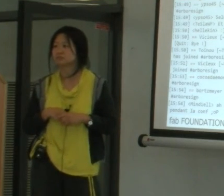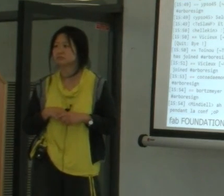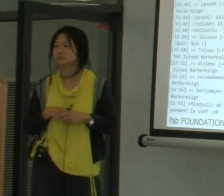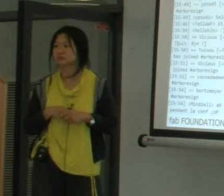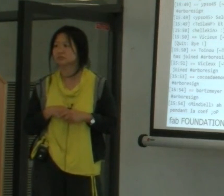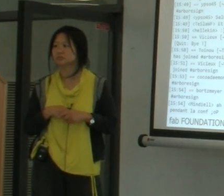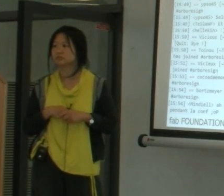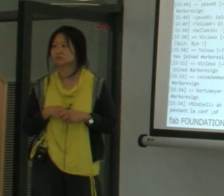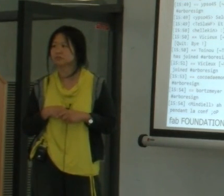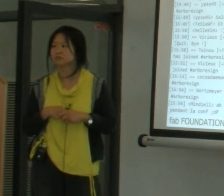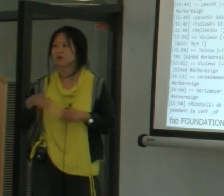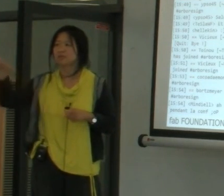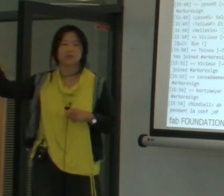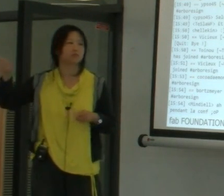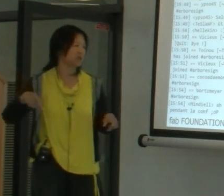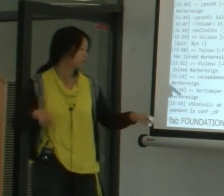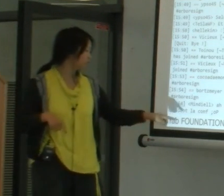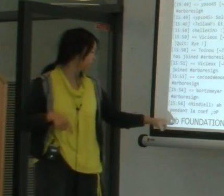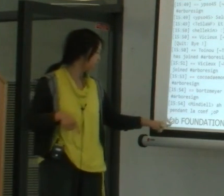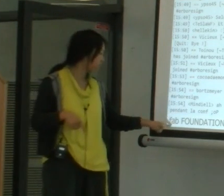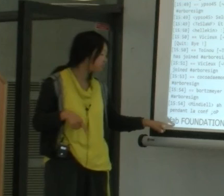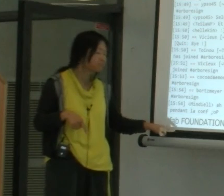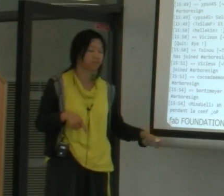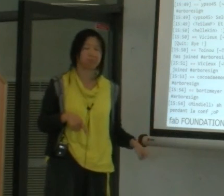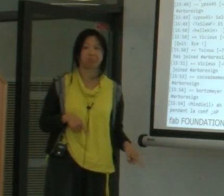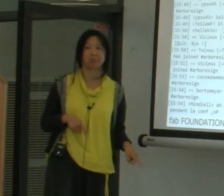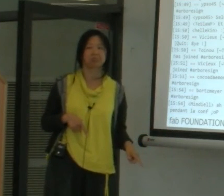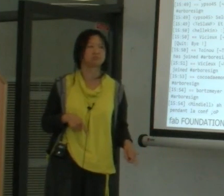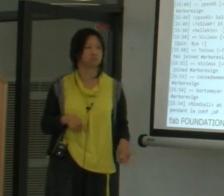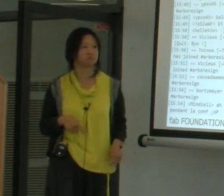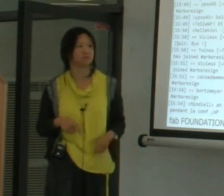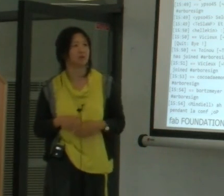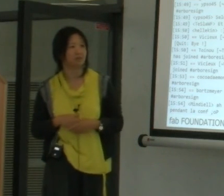Ah oui, non, c'est un autre monde, mais c'est bien, c'est complémentaire.